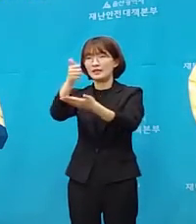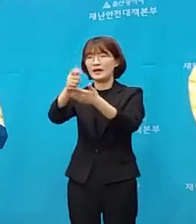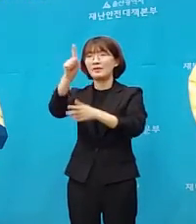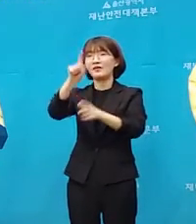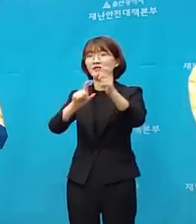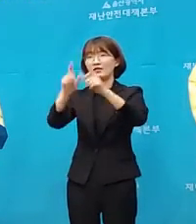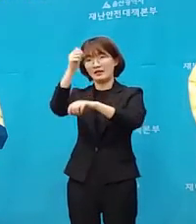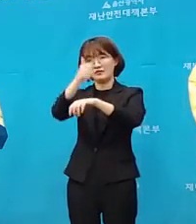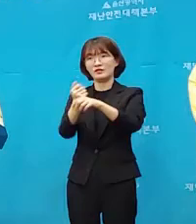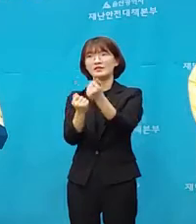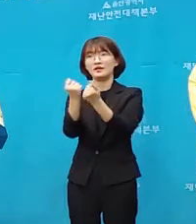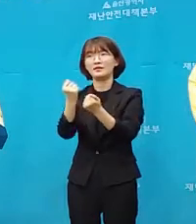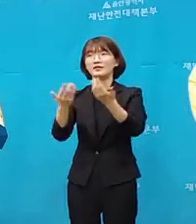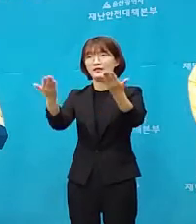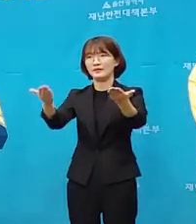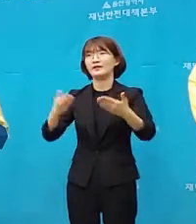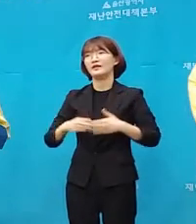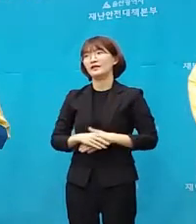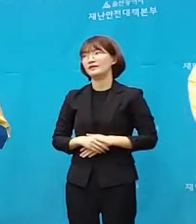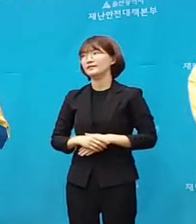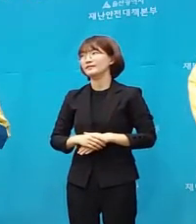한번 설명하시겠습니다.